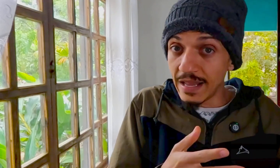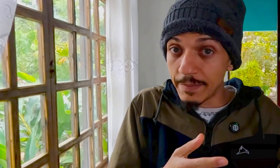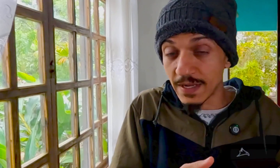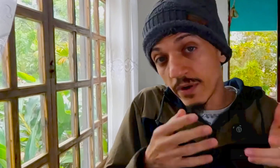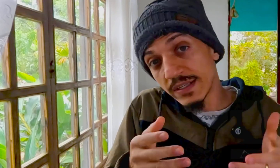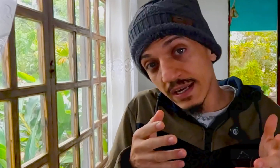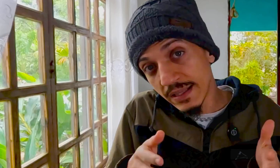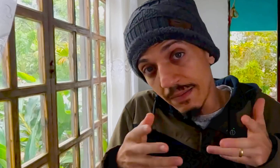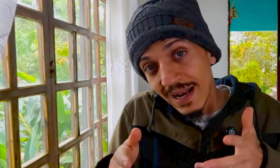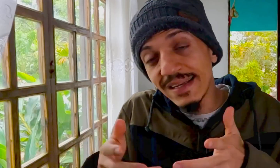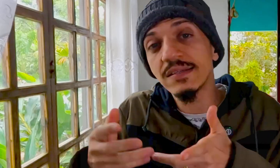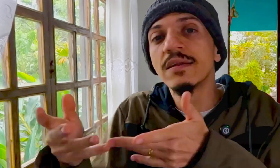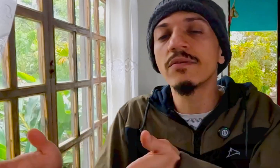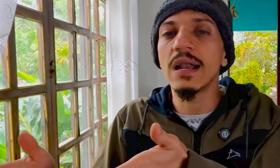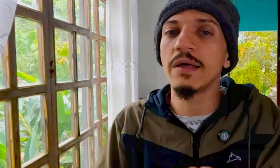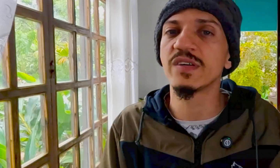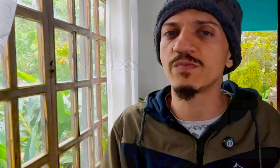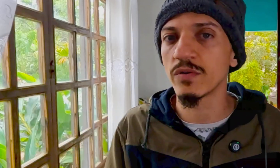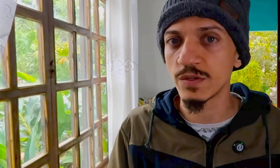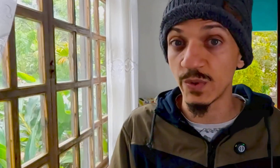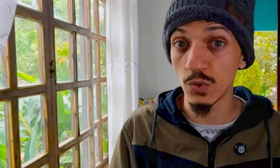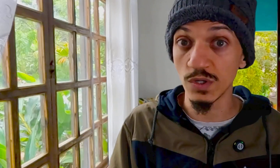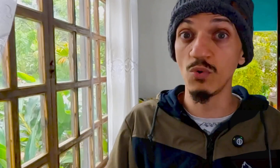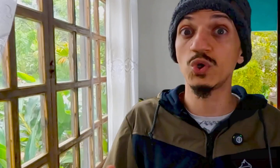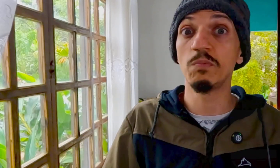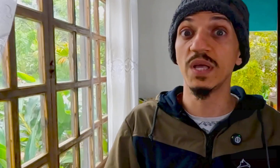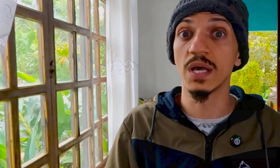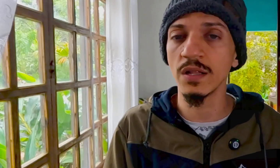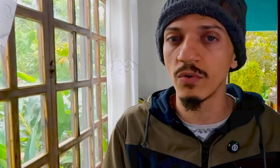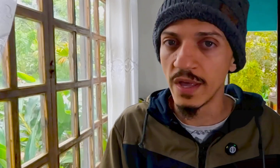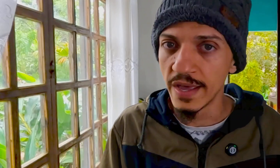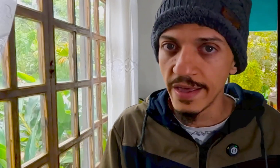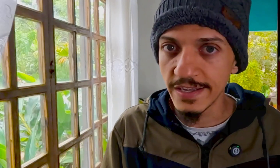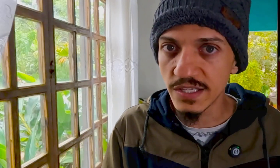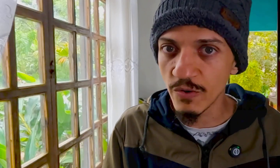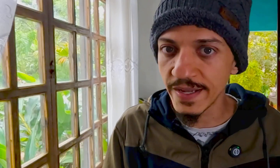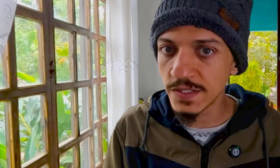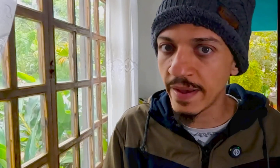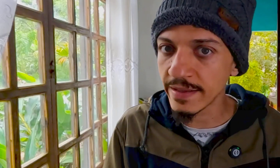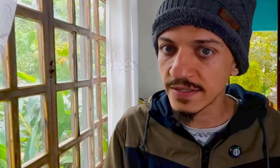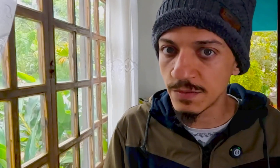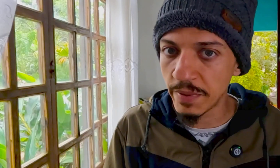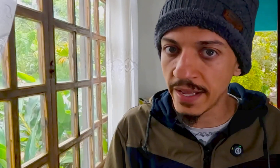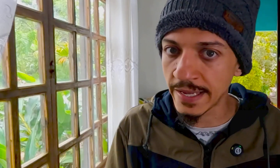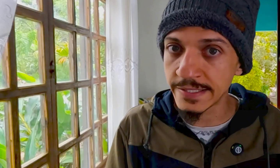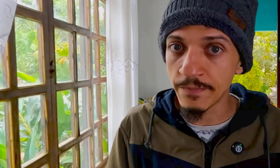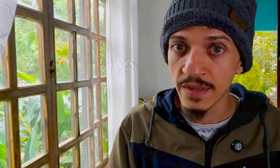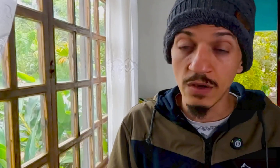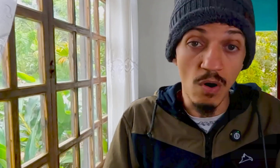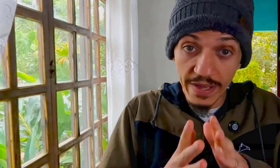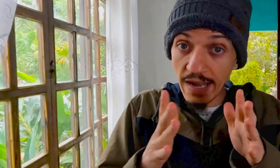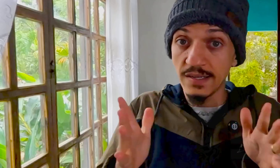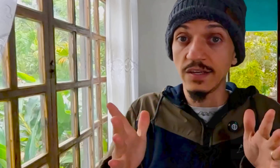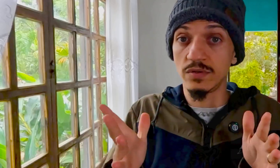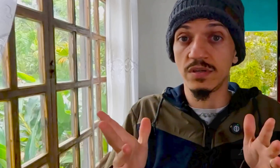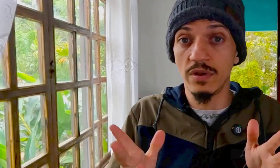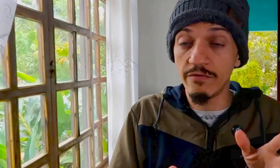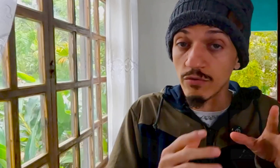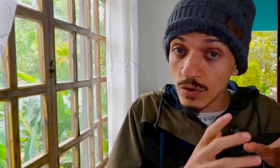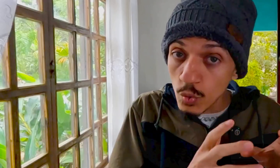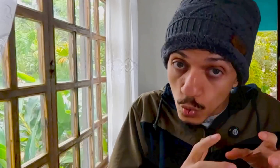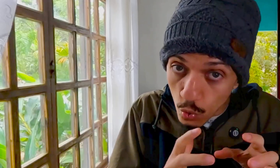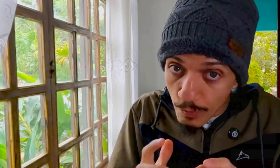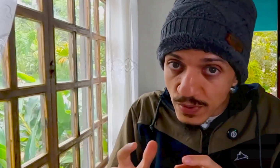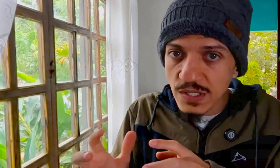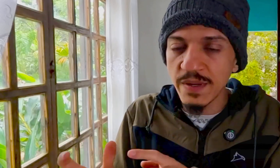sabe a Libras e agora você quer trabalhar ensinando a Libras para outras pessoas, multiplicando esse conhecimento, essa experiência. Qualquer que seja o seu nível, eu